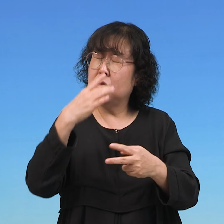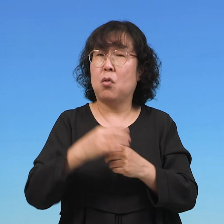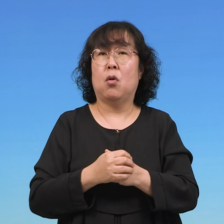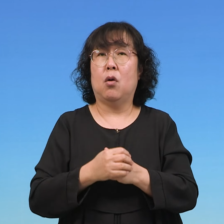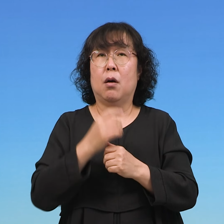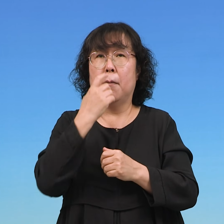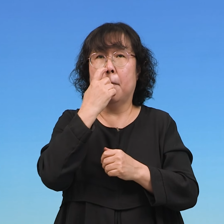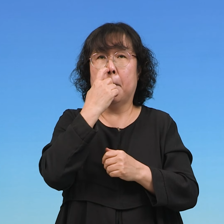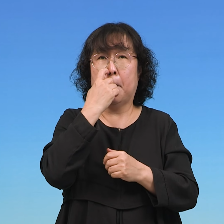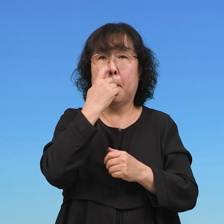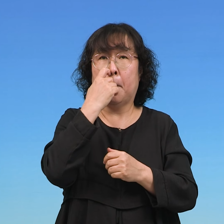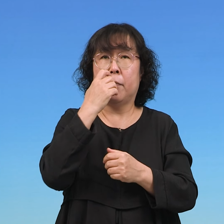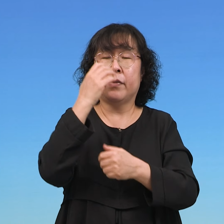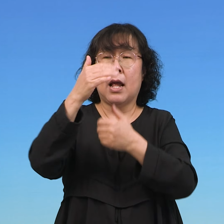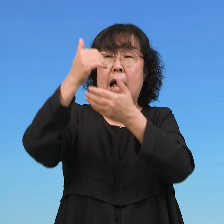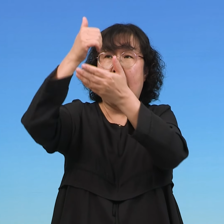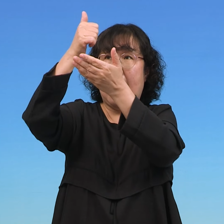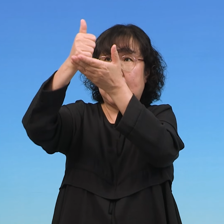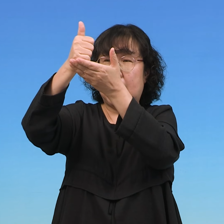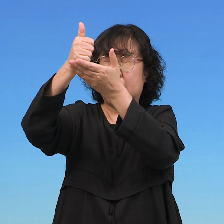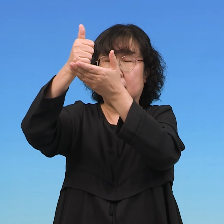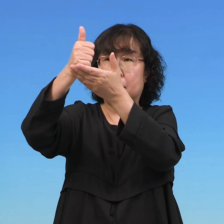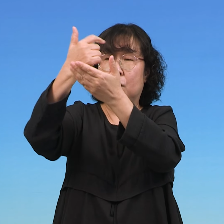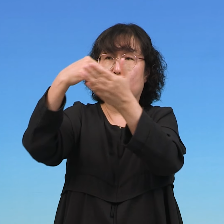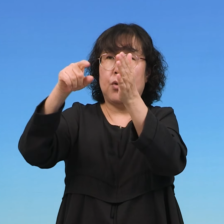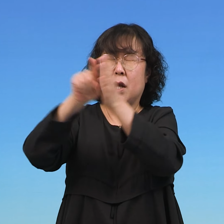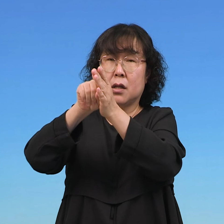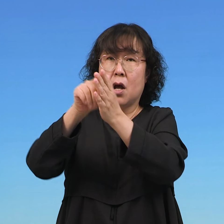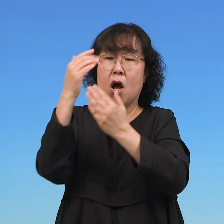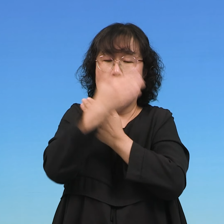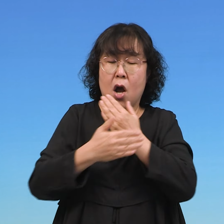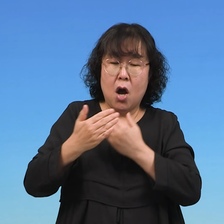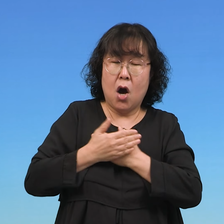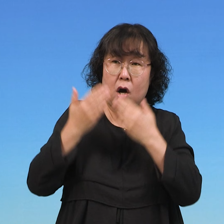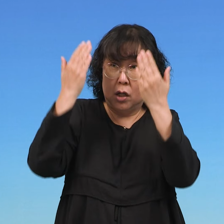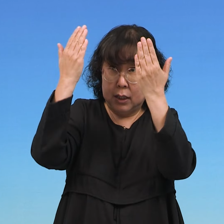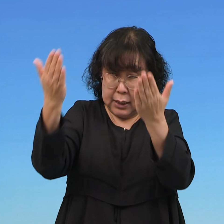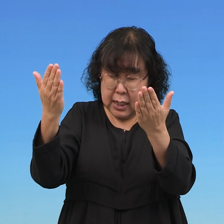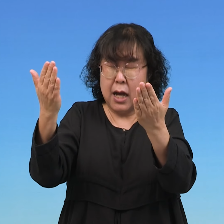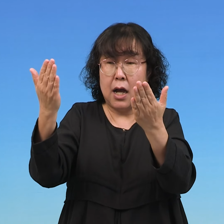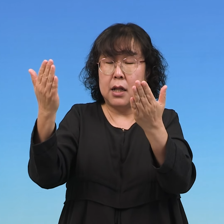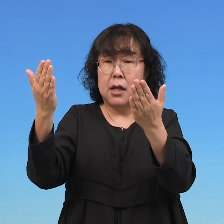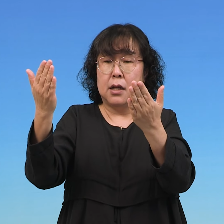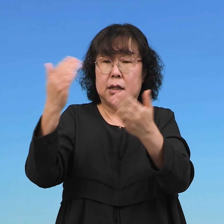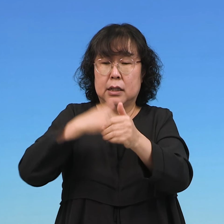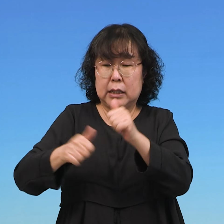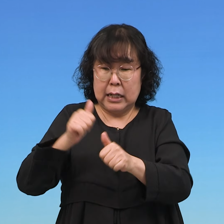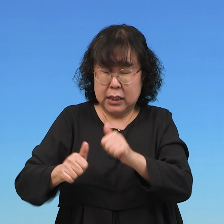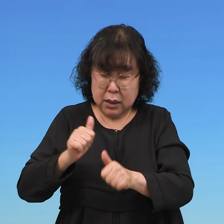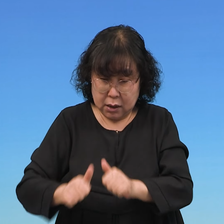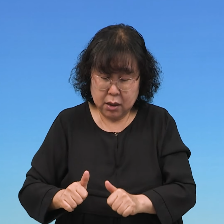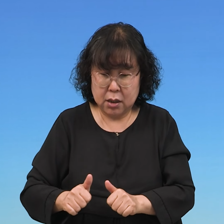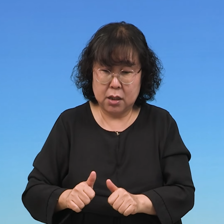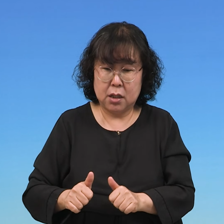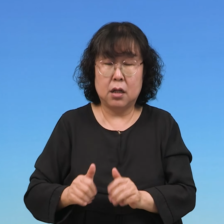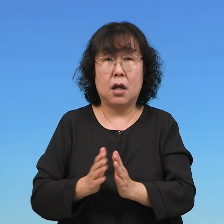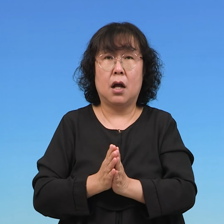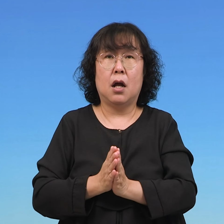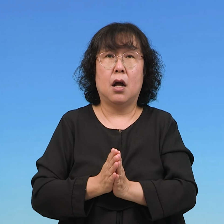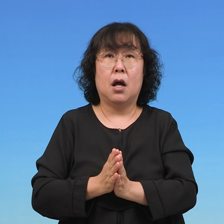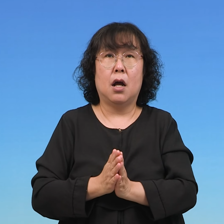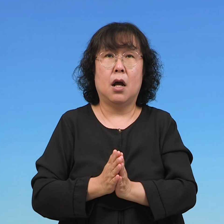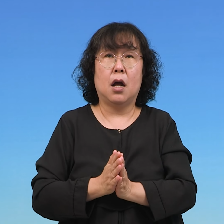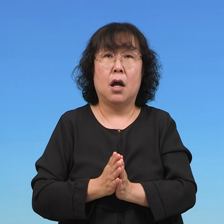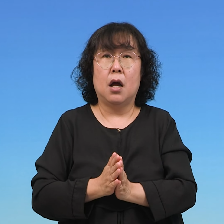위하여 헌신한 자식들은 뭐 1000대까지 복을 주신다고 막 성경 퀴즈도 할 때 내가 분명히 그런 거 기억하는데,